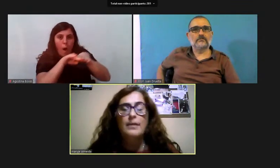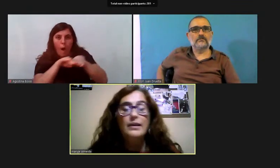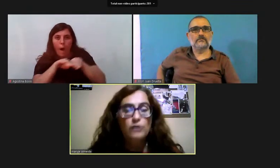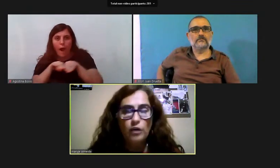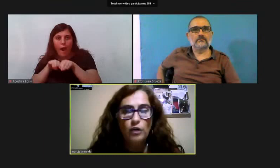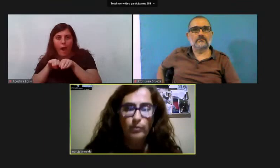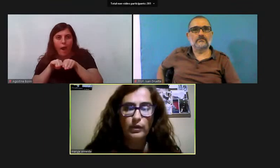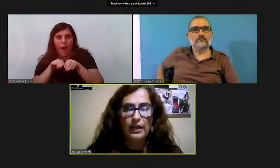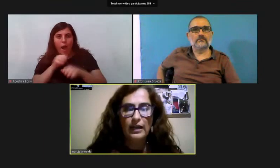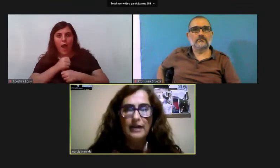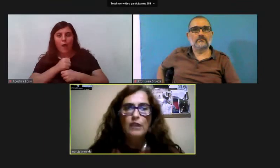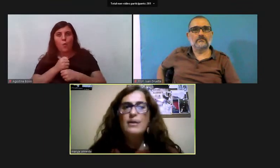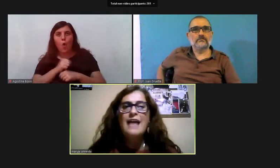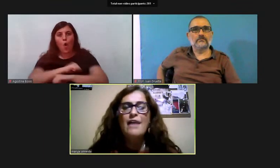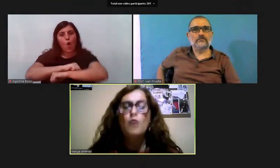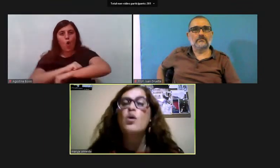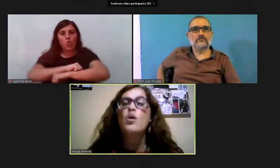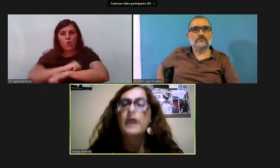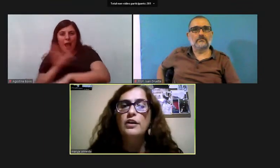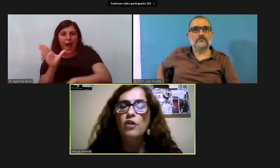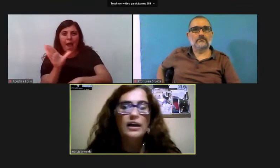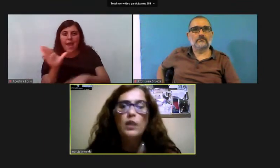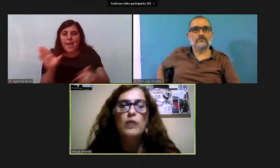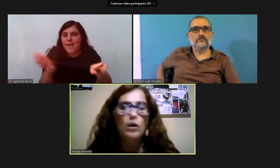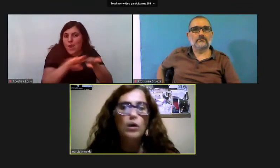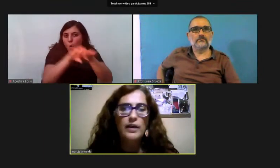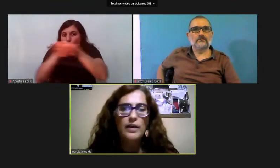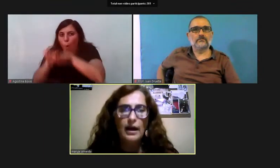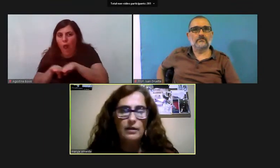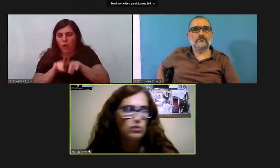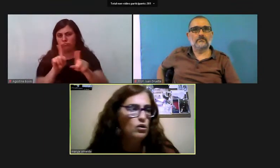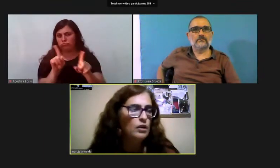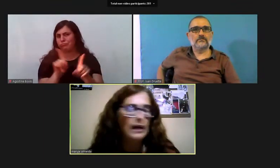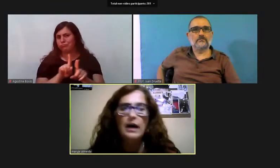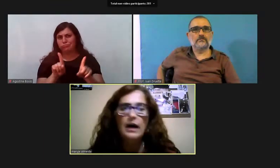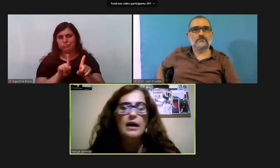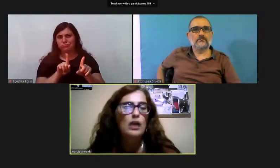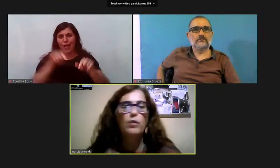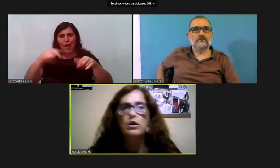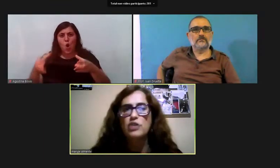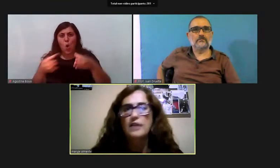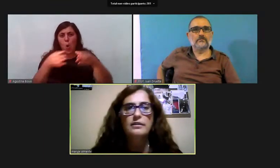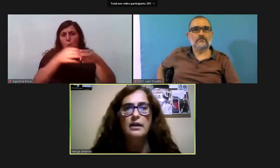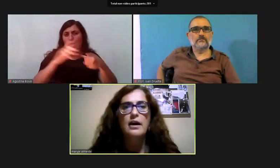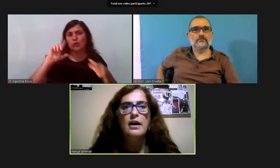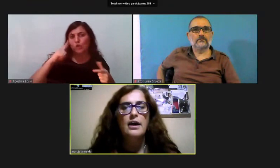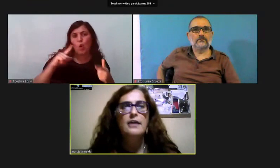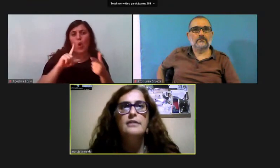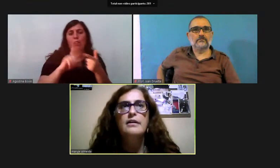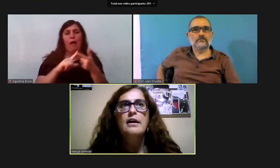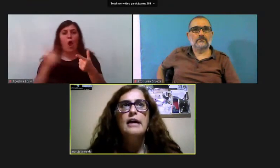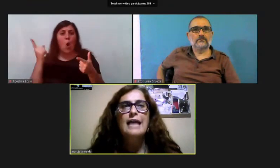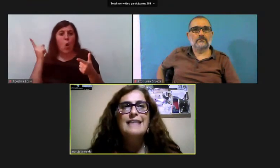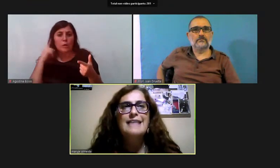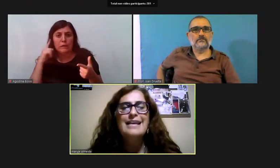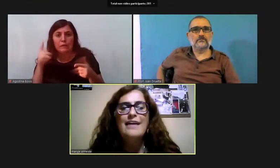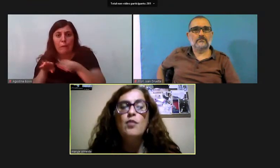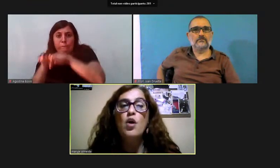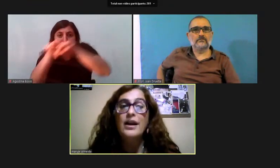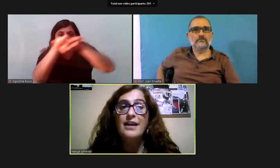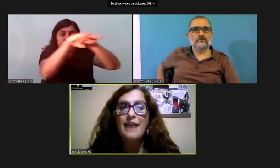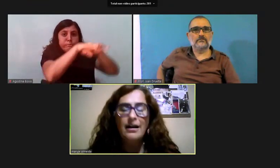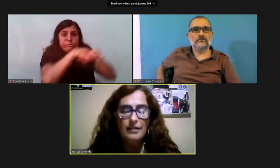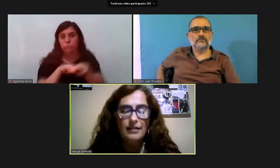es tremendo, ¿no? Porque no hay nada homogéneo en ninguna comunidad sorda, la comunidad oyente, es decir, esa idea